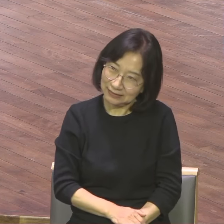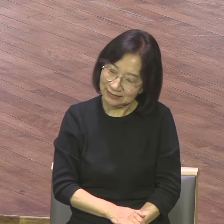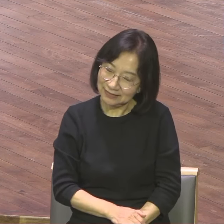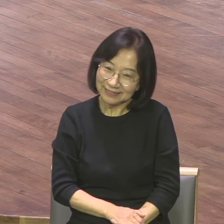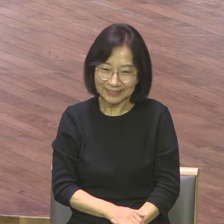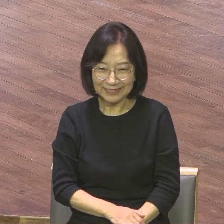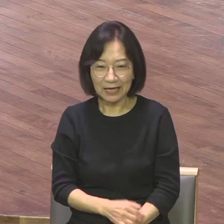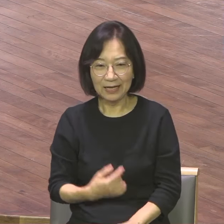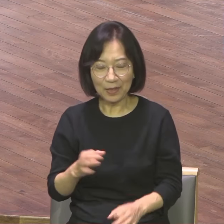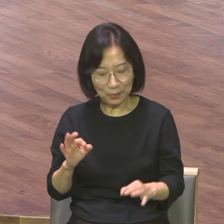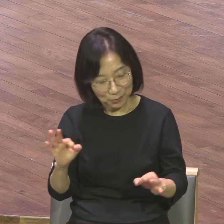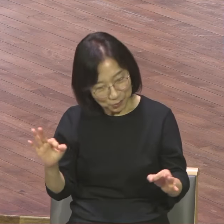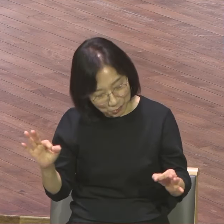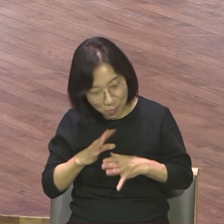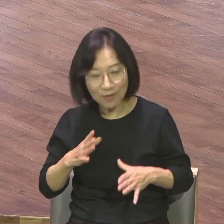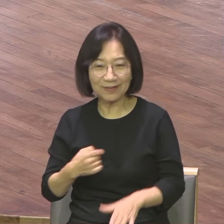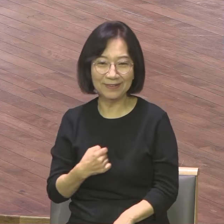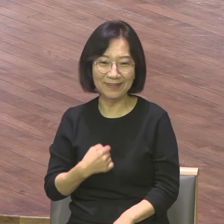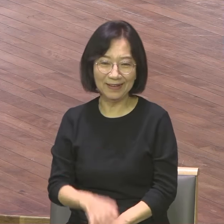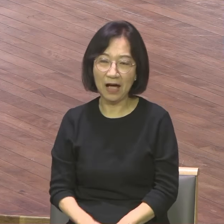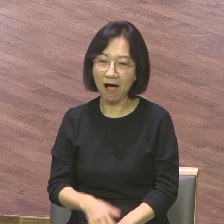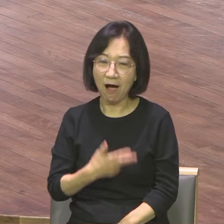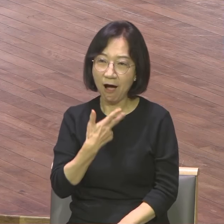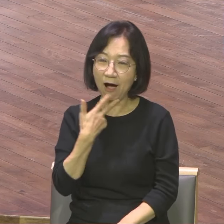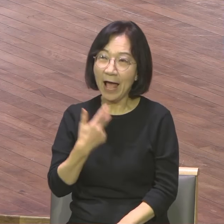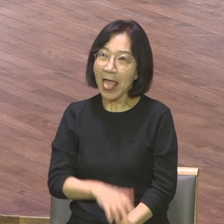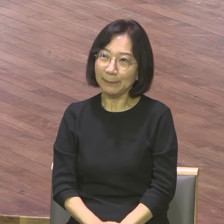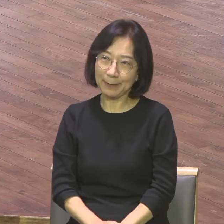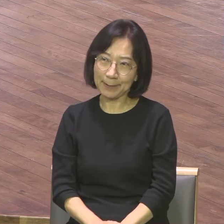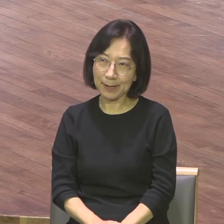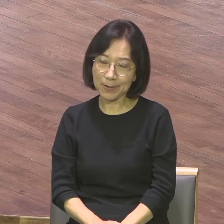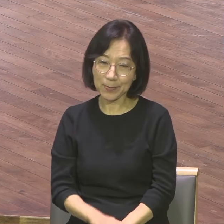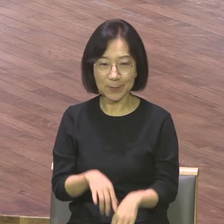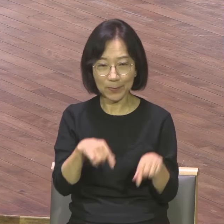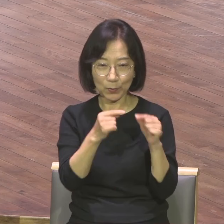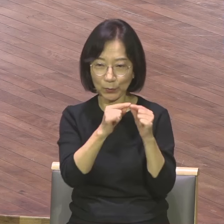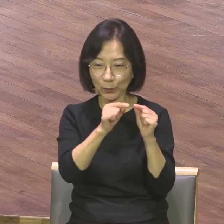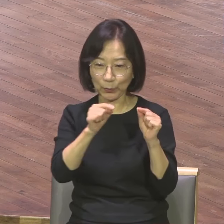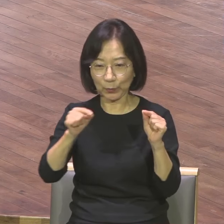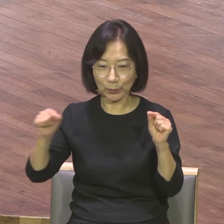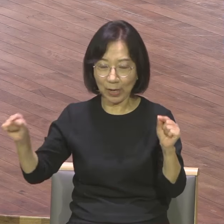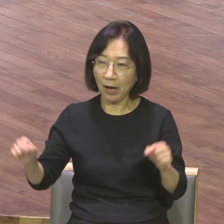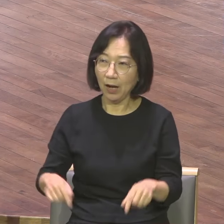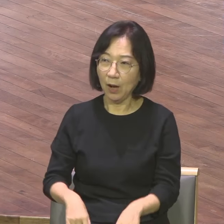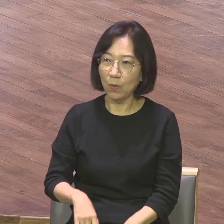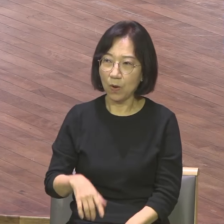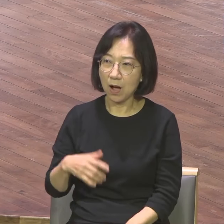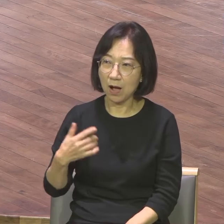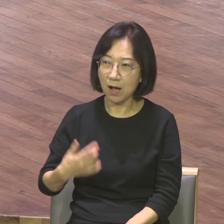일이야. 응? 그렇게 영어를 자연스럽게 대화를 한다. 이야.